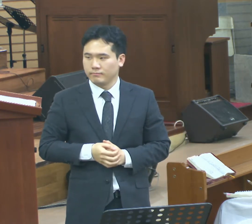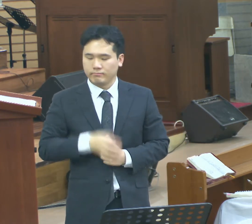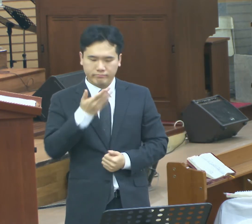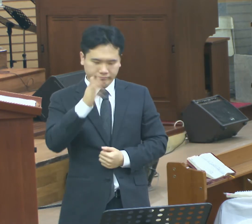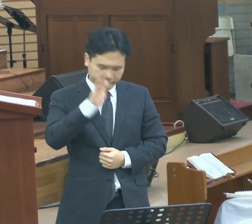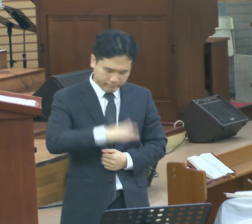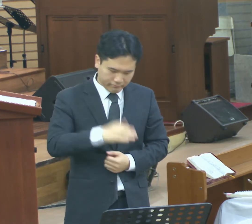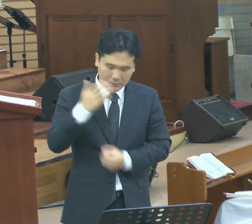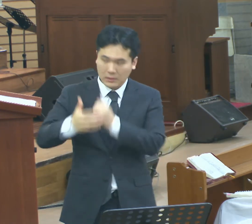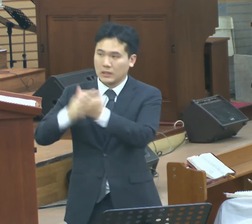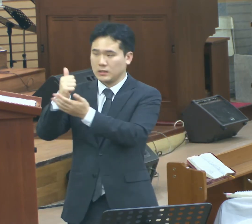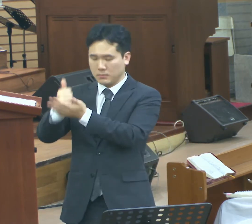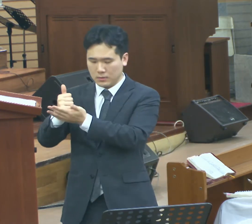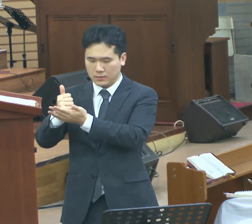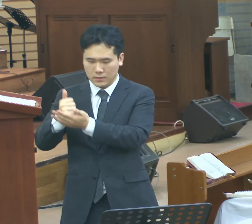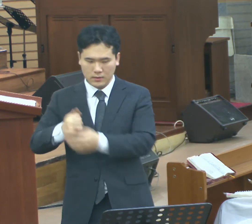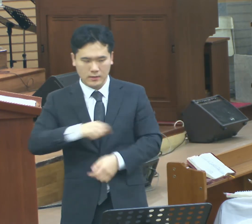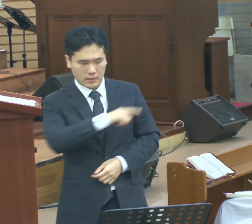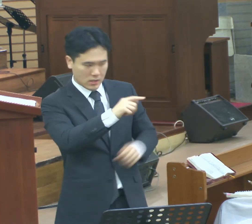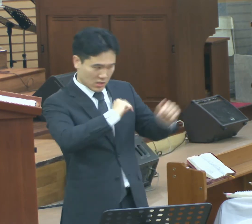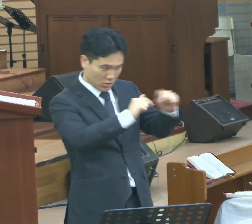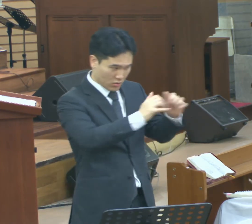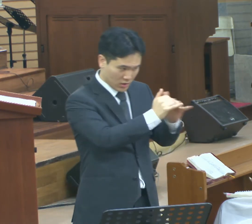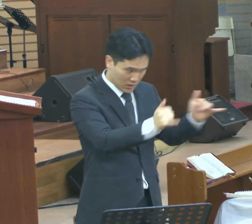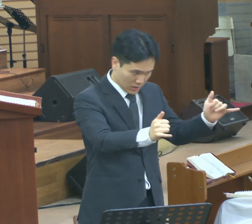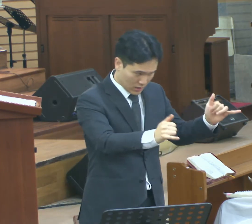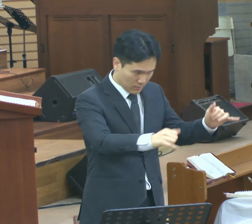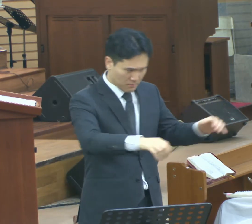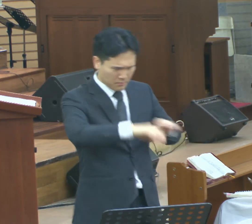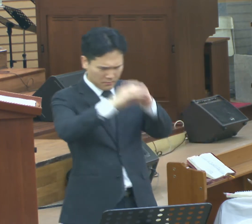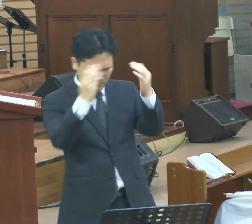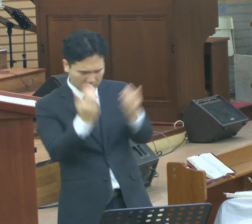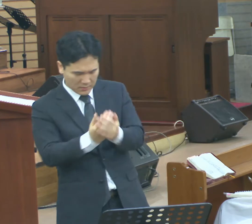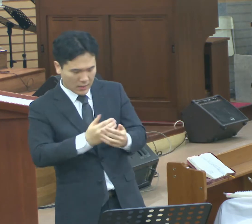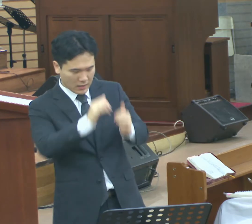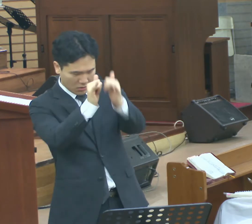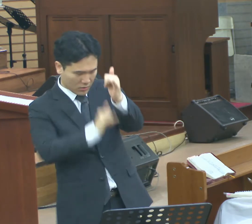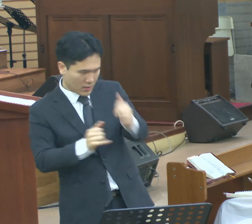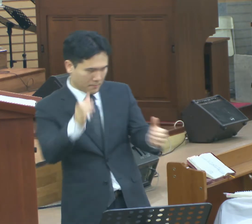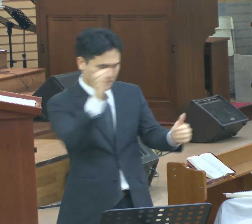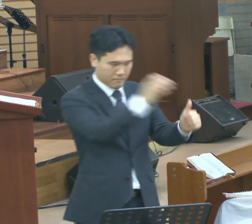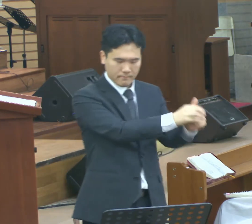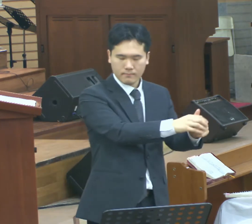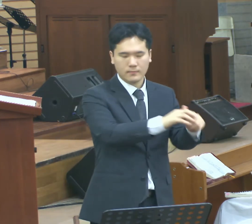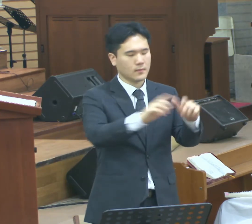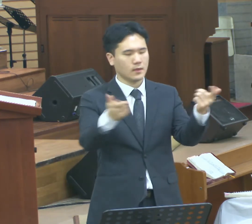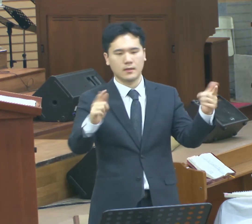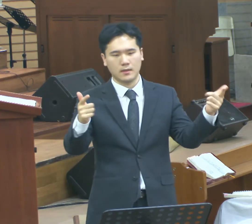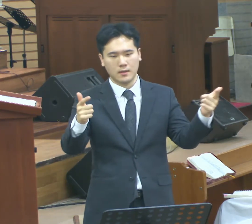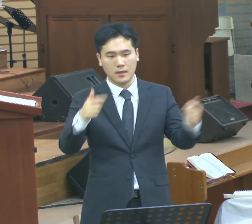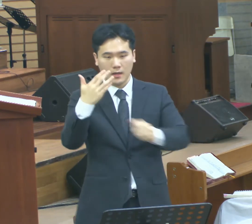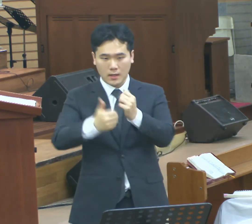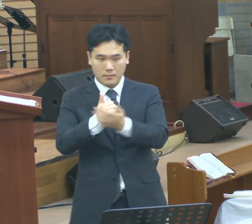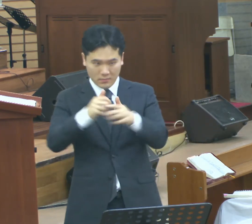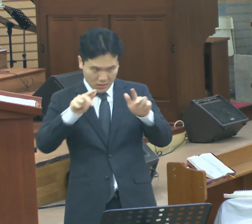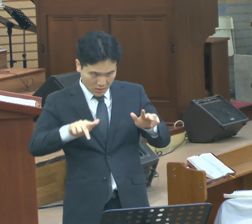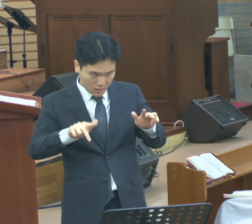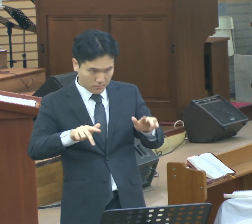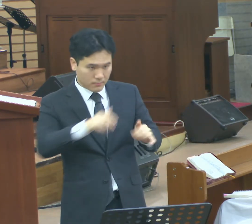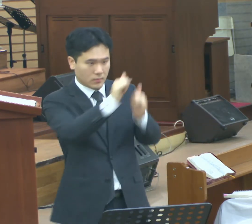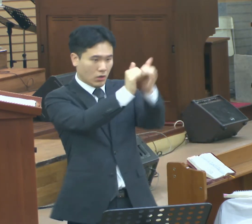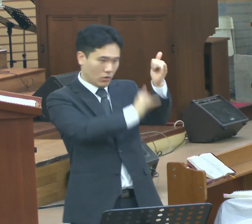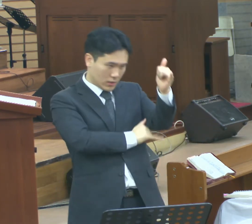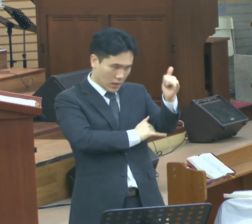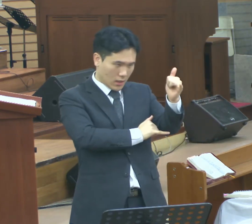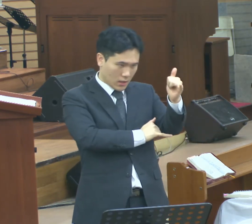하나님은 정치인에게만 세상의 역사를 맡기지 않으세요. 하나님은 지금도 이 세상을 통치하고 계시고